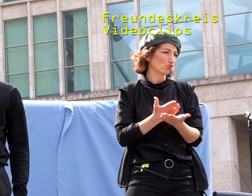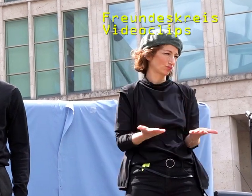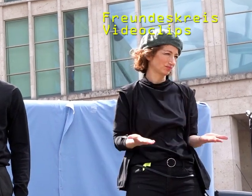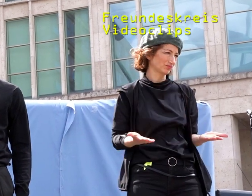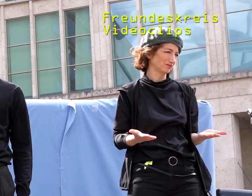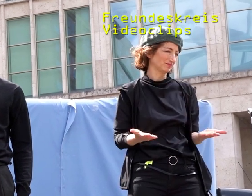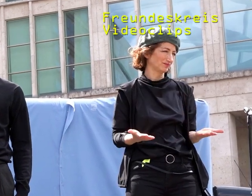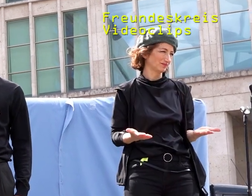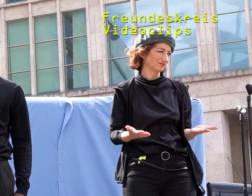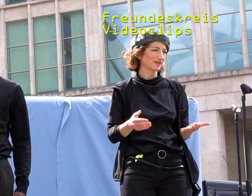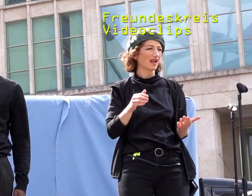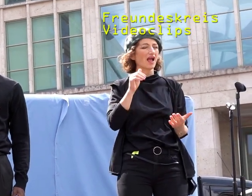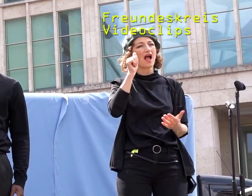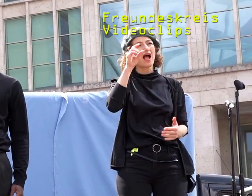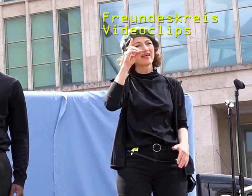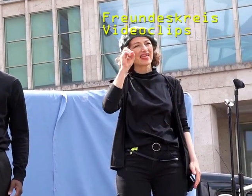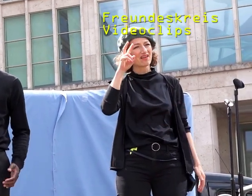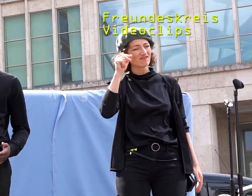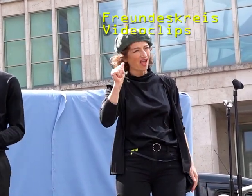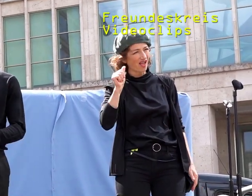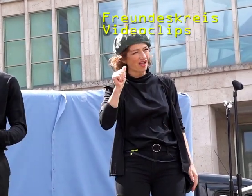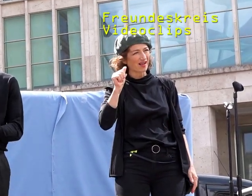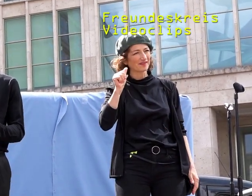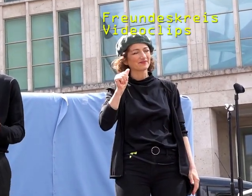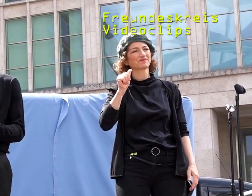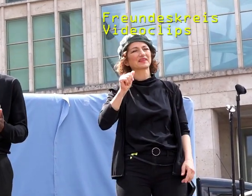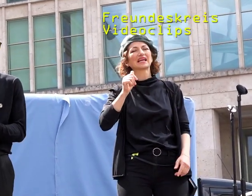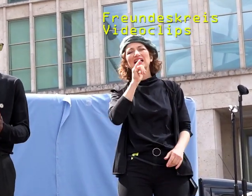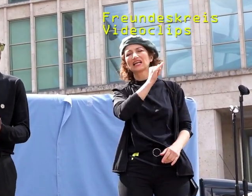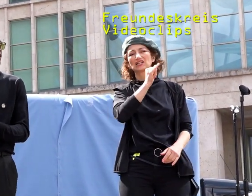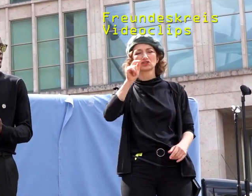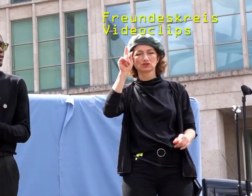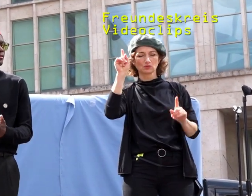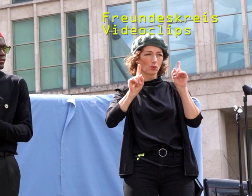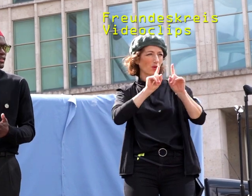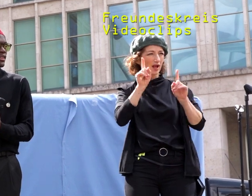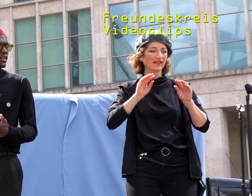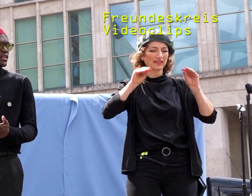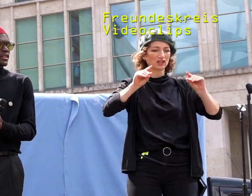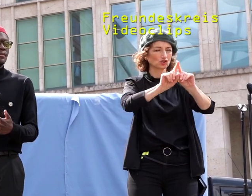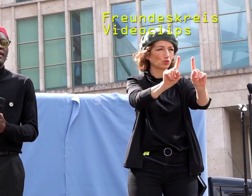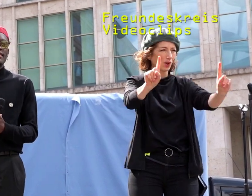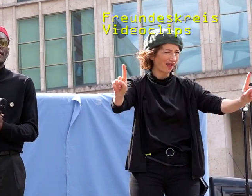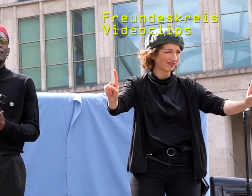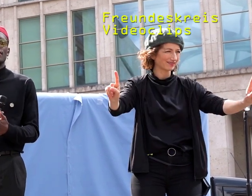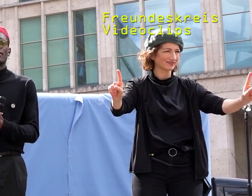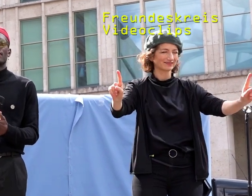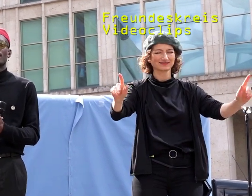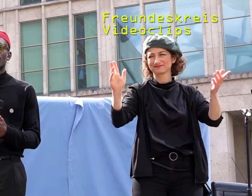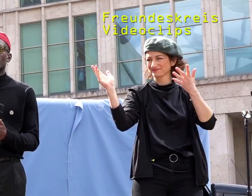ISD, ADEFRA, Each One Teach One. Wir danken euch für eure